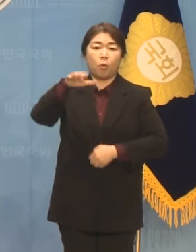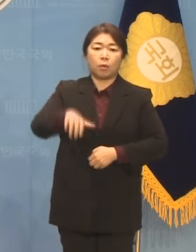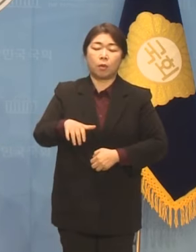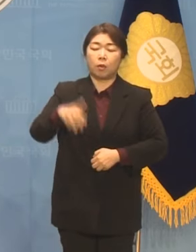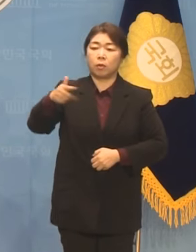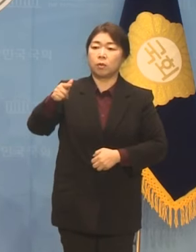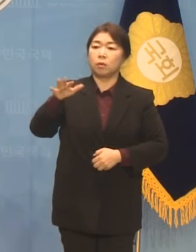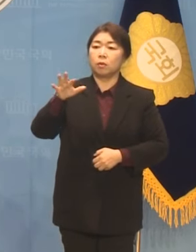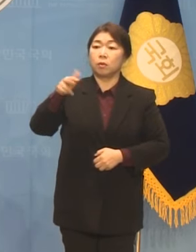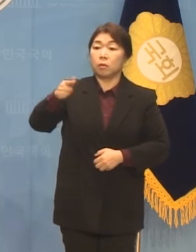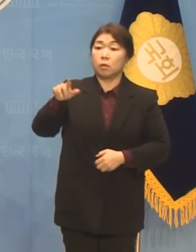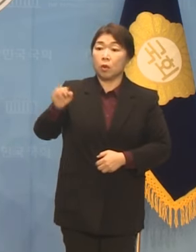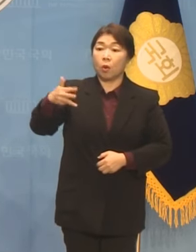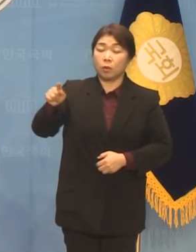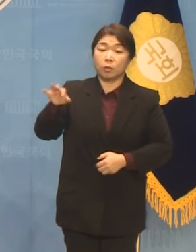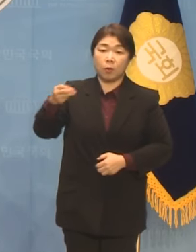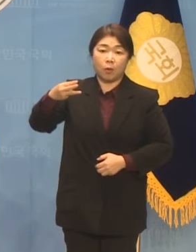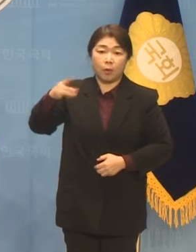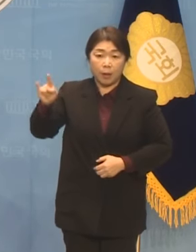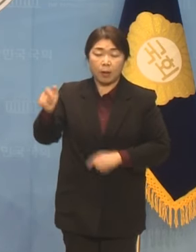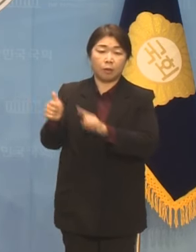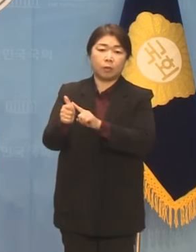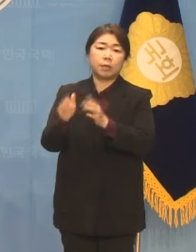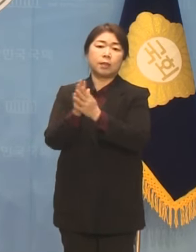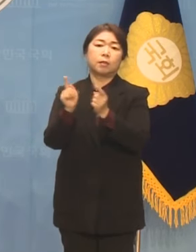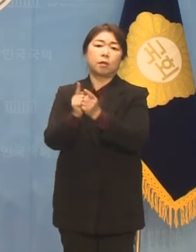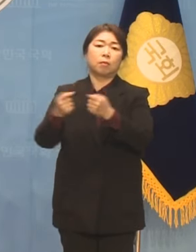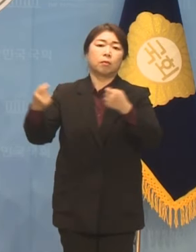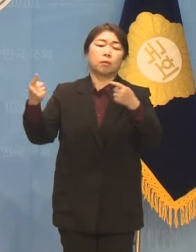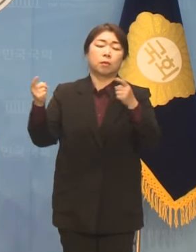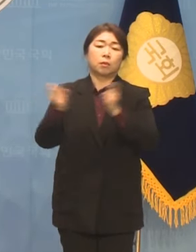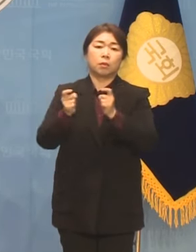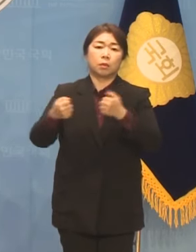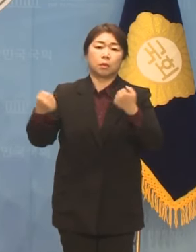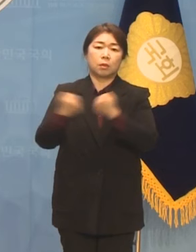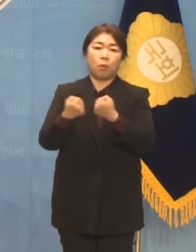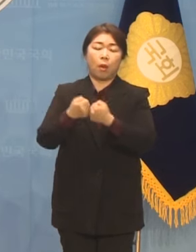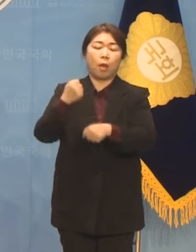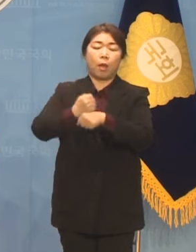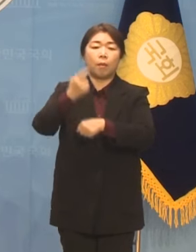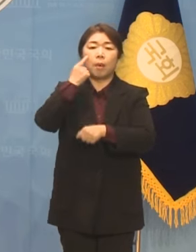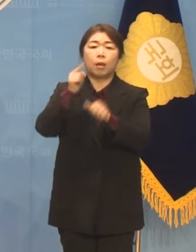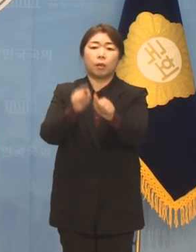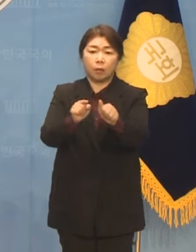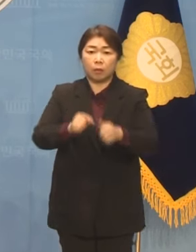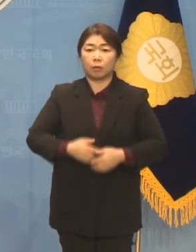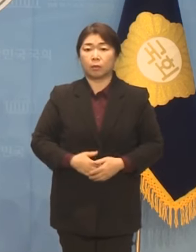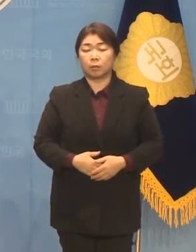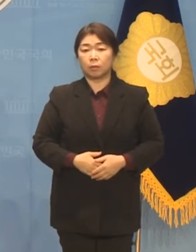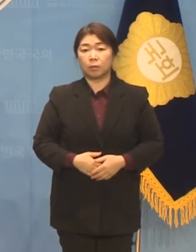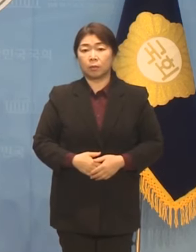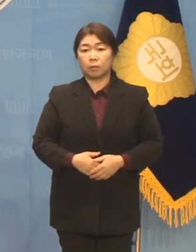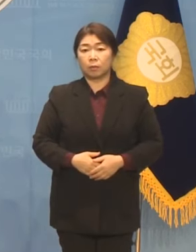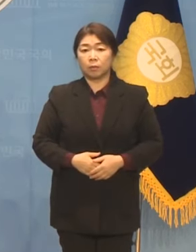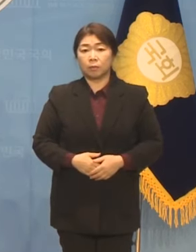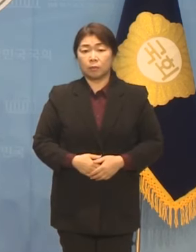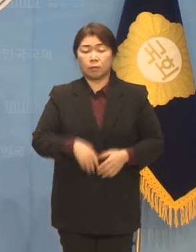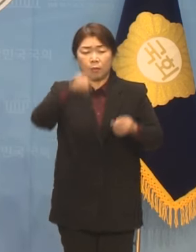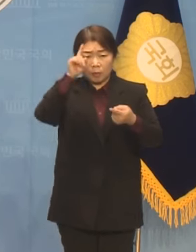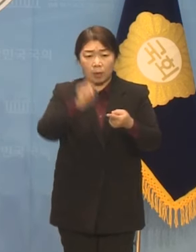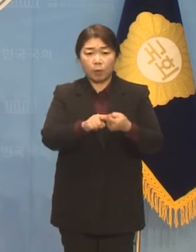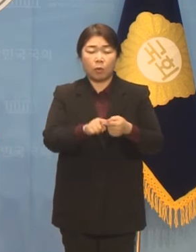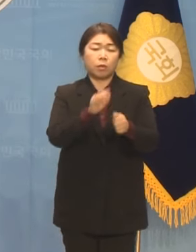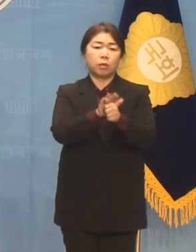치켜세웠습니다. 낙하산 공천을 시사하고 대리 출마 선언이라 불릴 정도로 낯뜨거운 지지 선언을 한